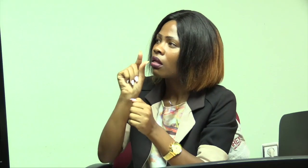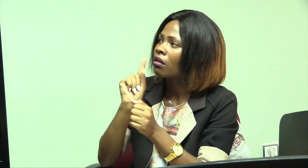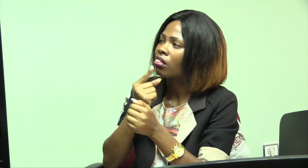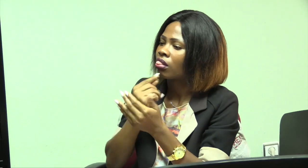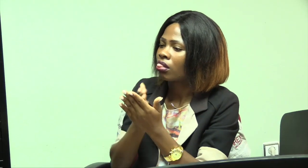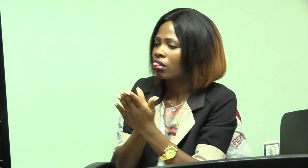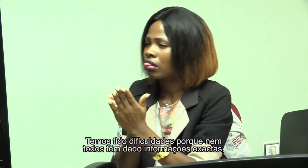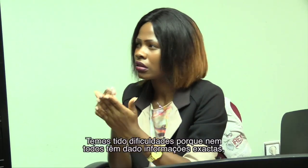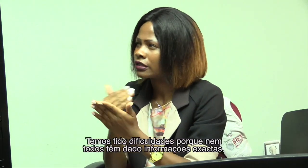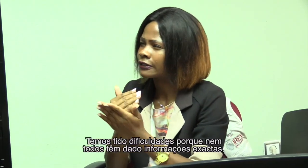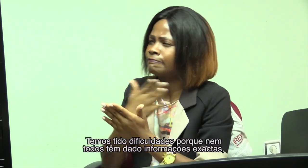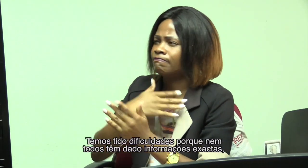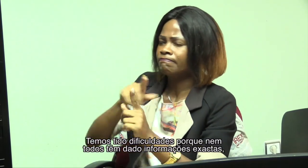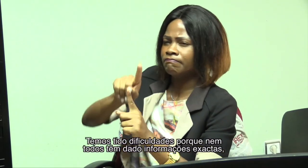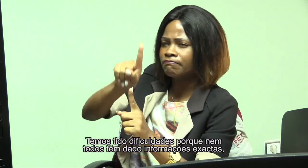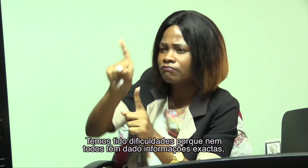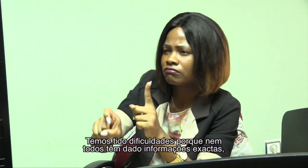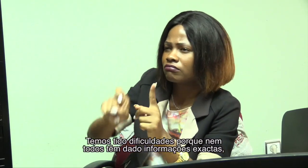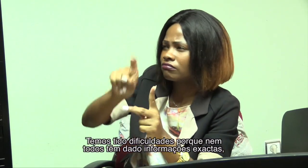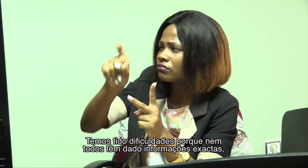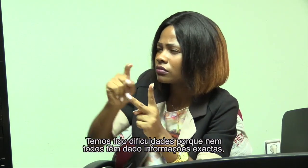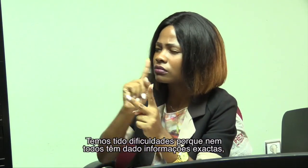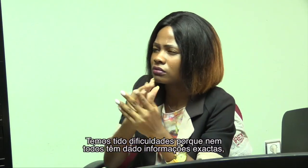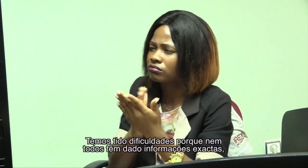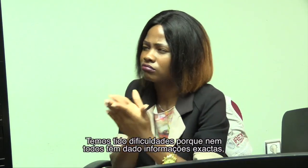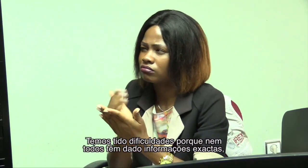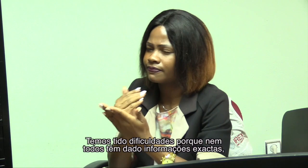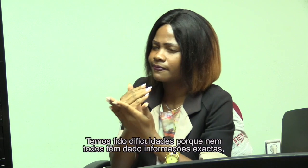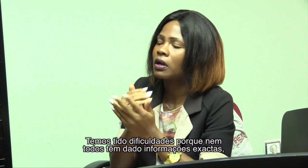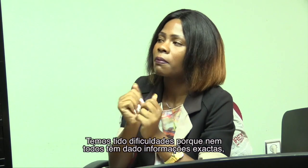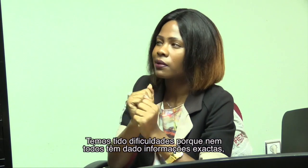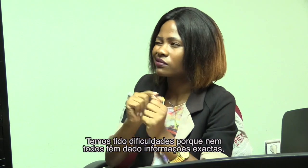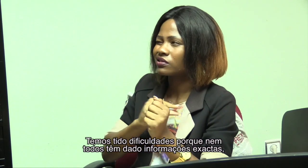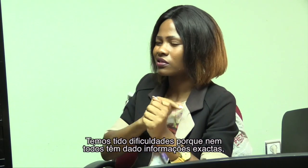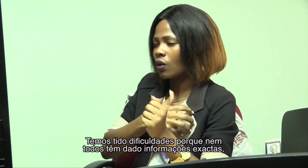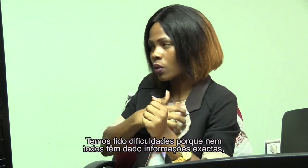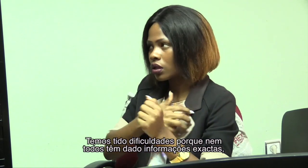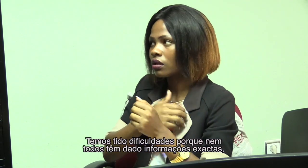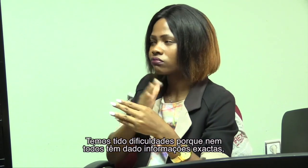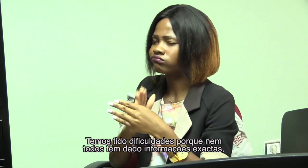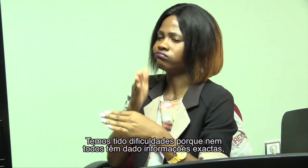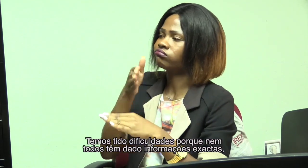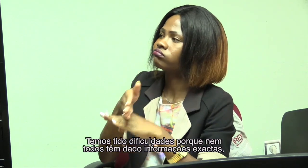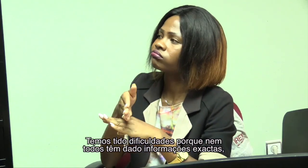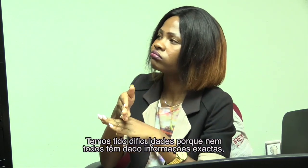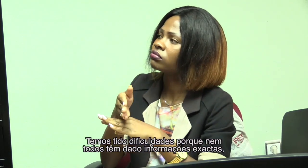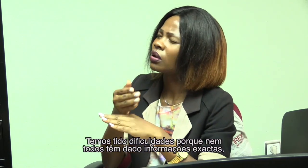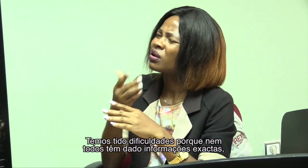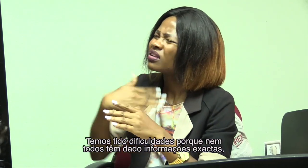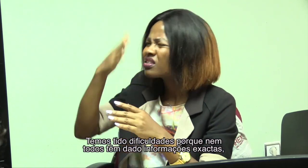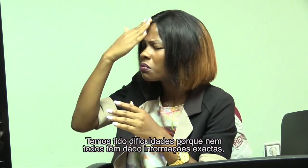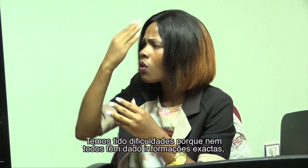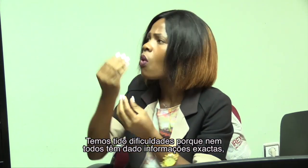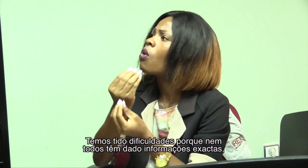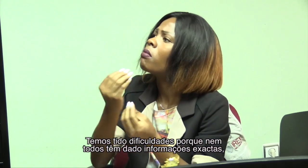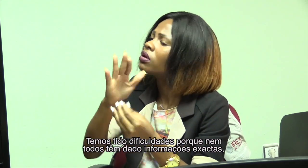Temos tido algumas dificuldades, porque nem todos têm dado respostas